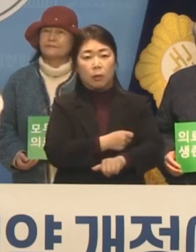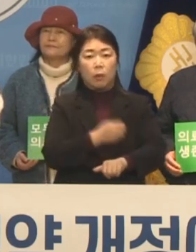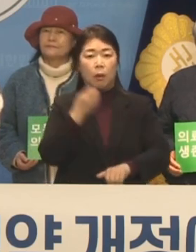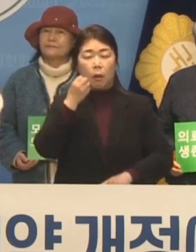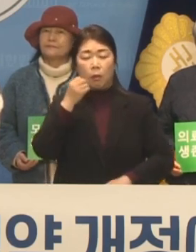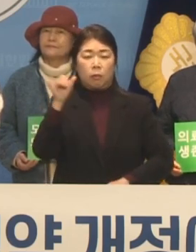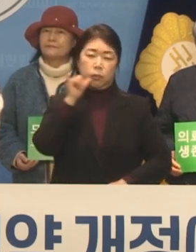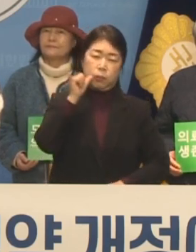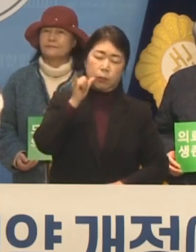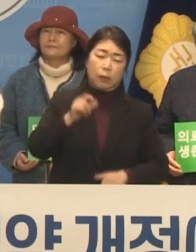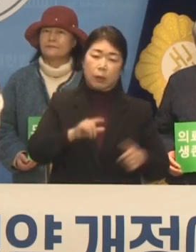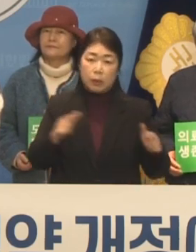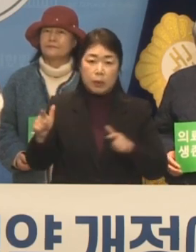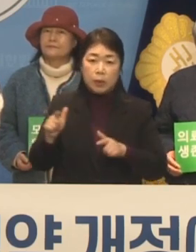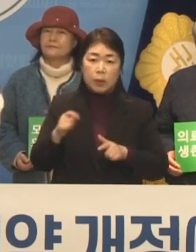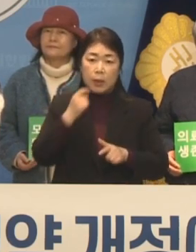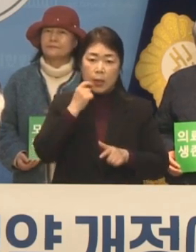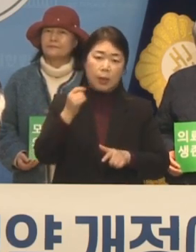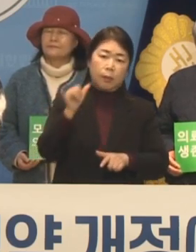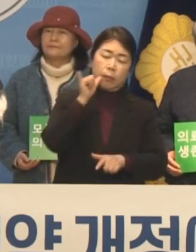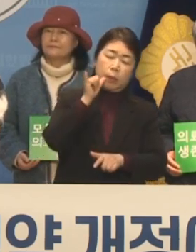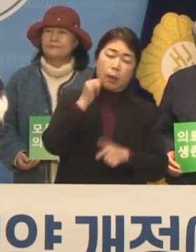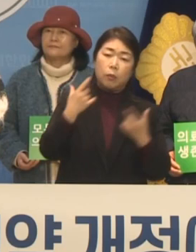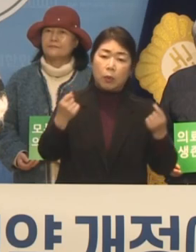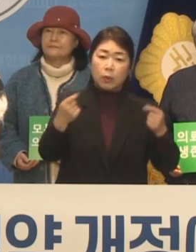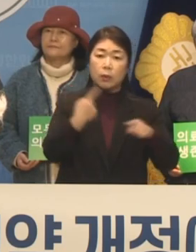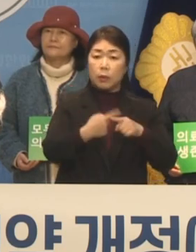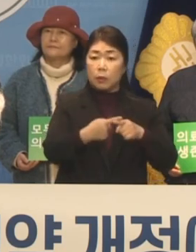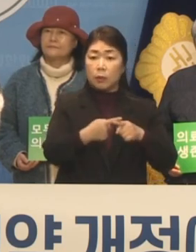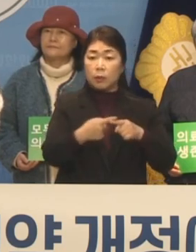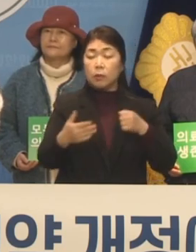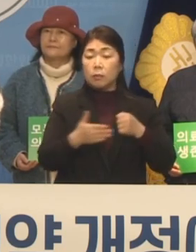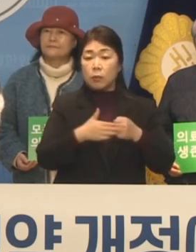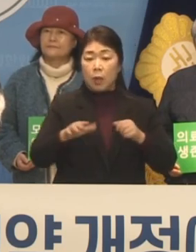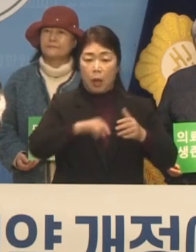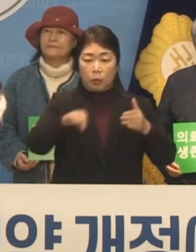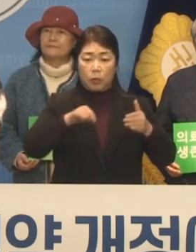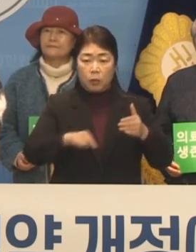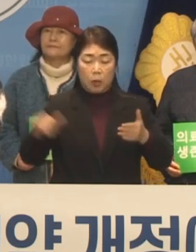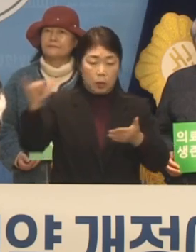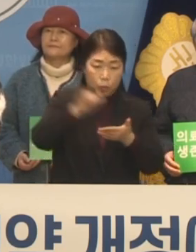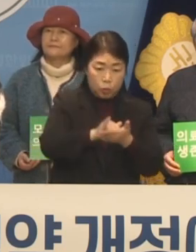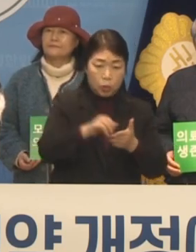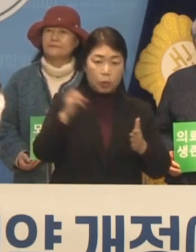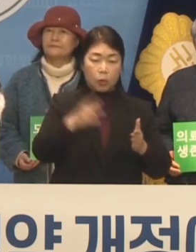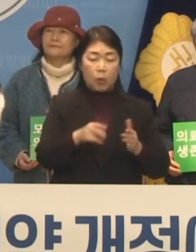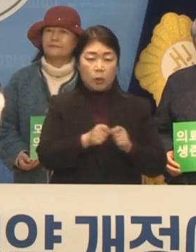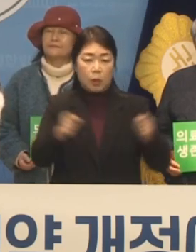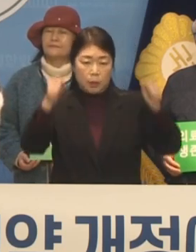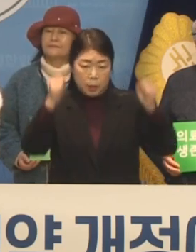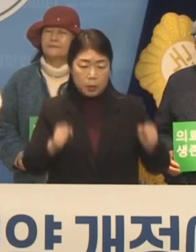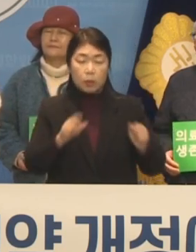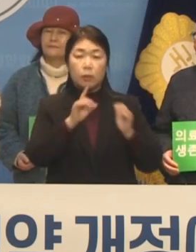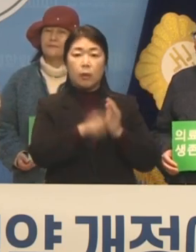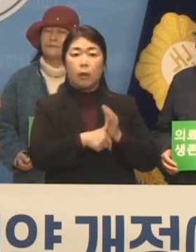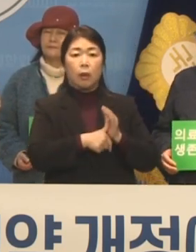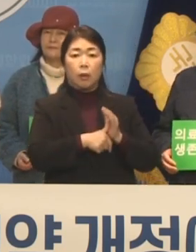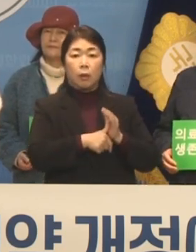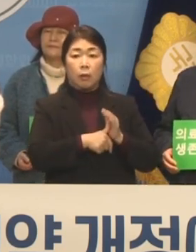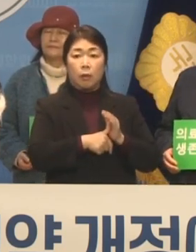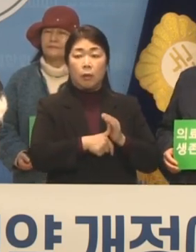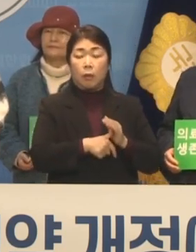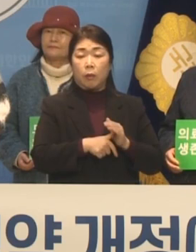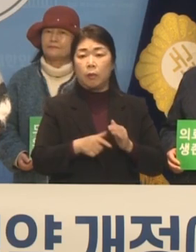등 고위험군 마약류와 동등한 처벌을 받기 때문에 국내 입국 및 장기 체류가 불가능한